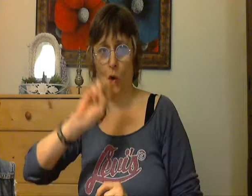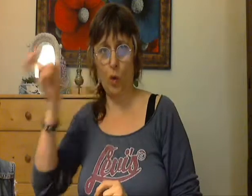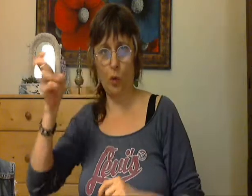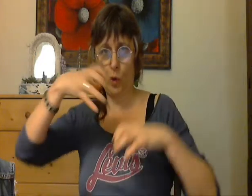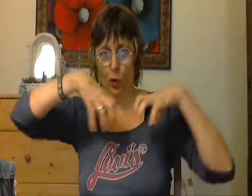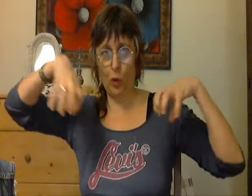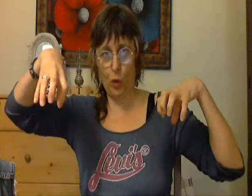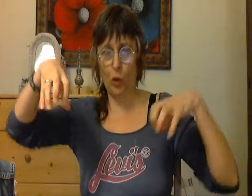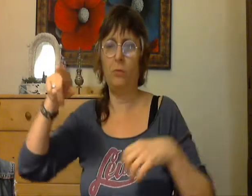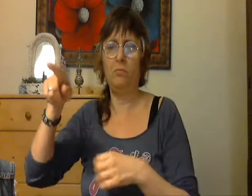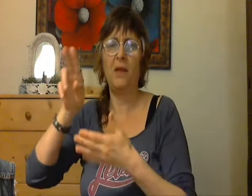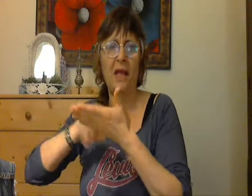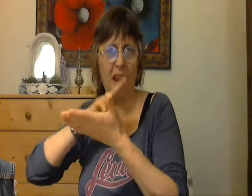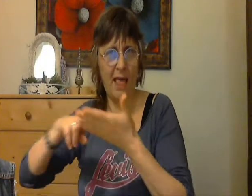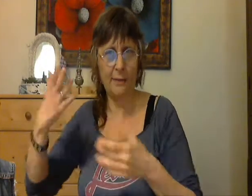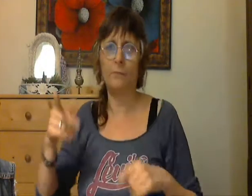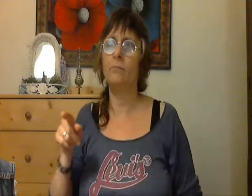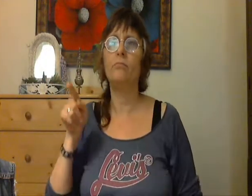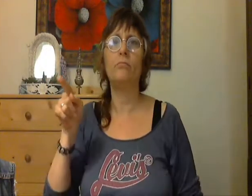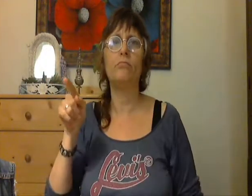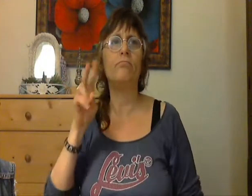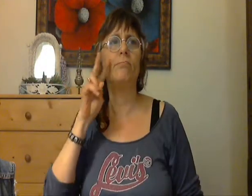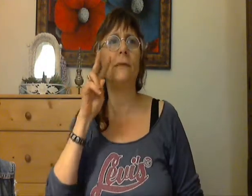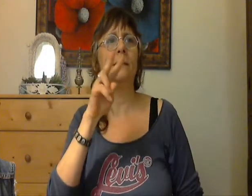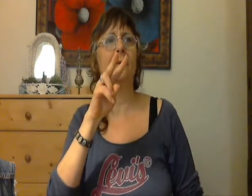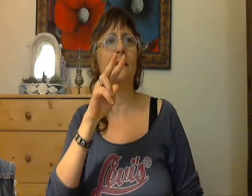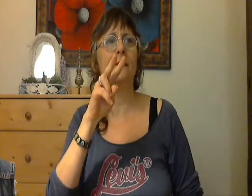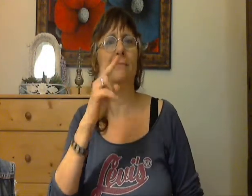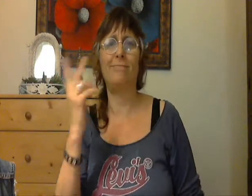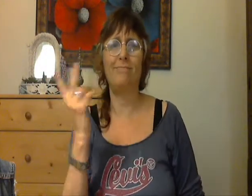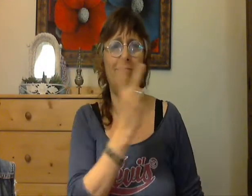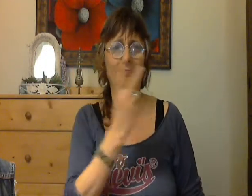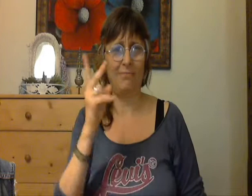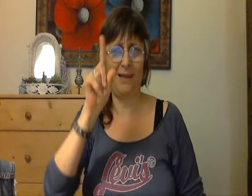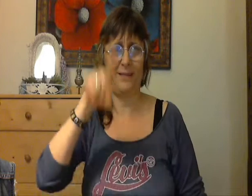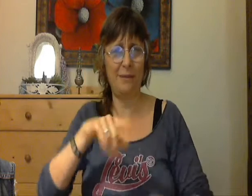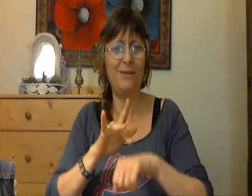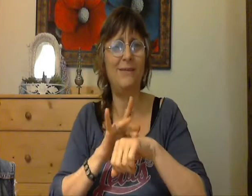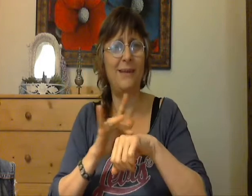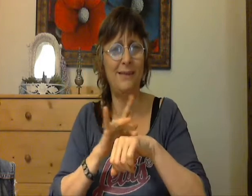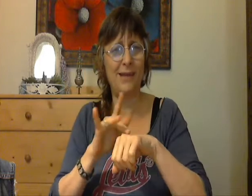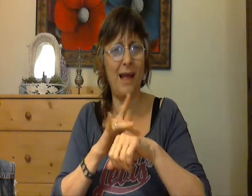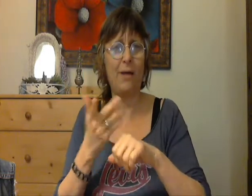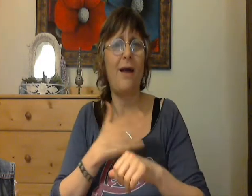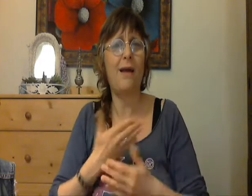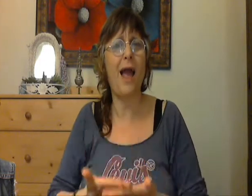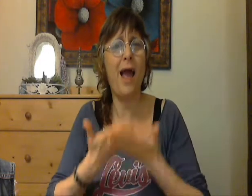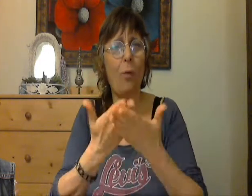Por el Barça, que ha entrenado en París, mañana contra el PSG. Bueno, y la Nico y Juanilla, a Xavi está muy bien. Sí, el tema